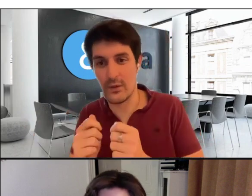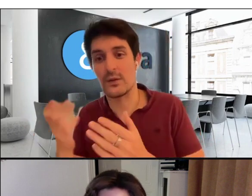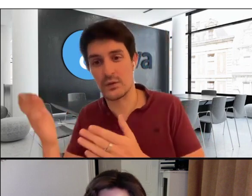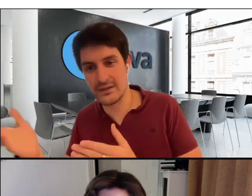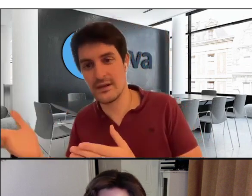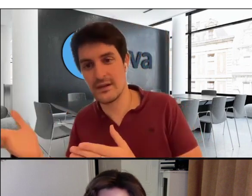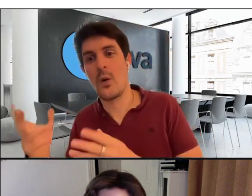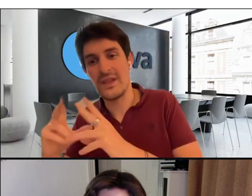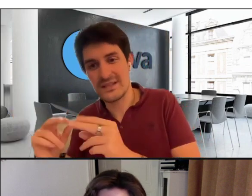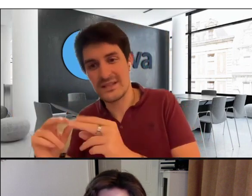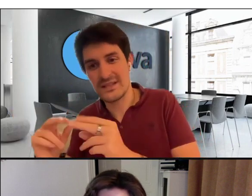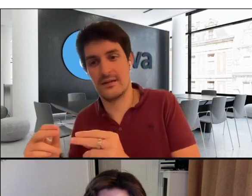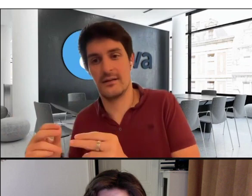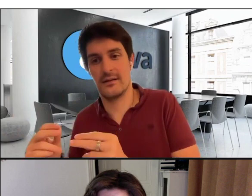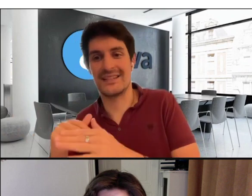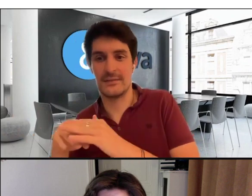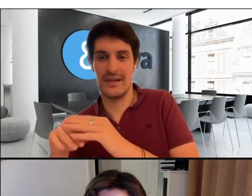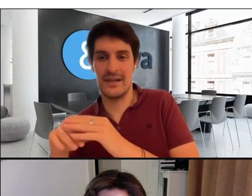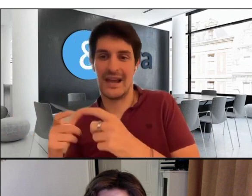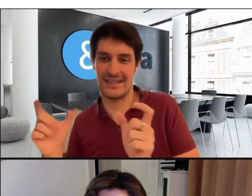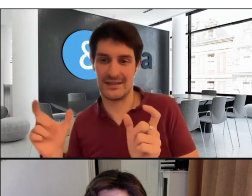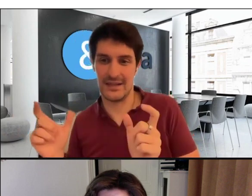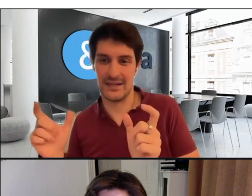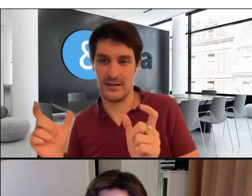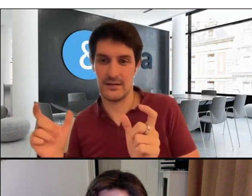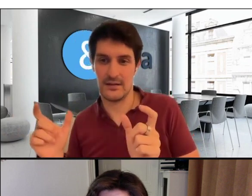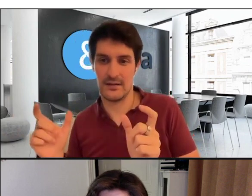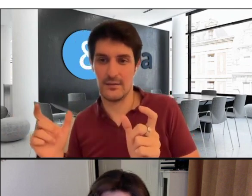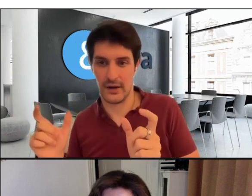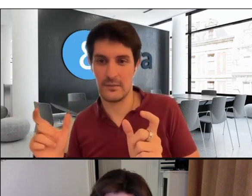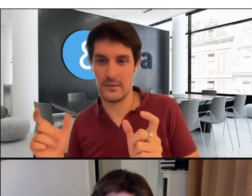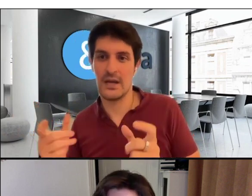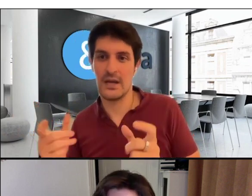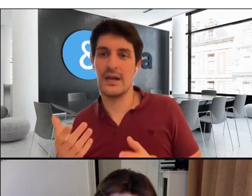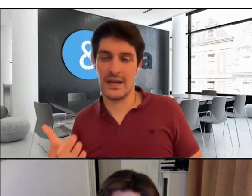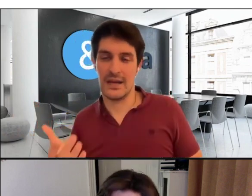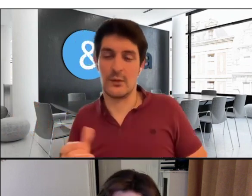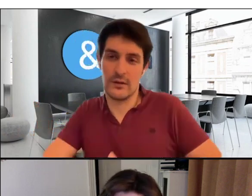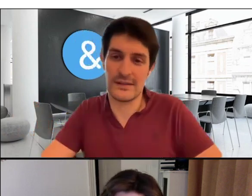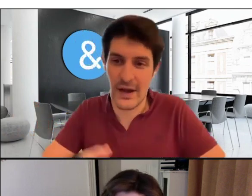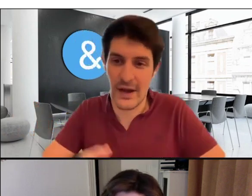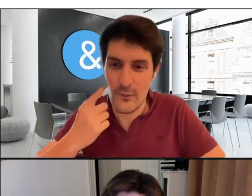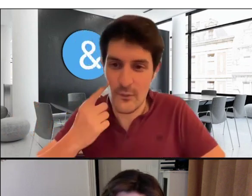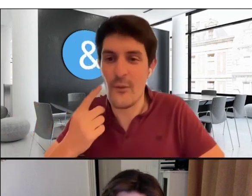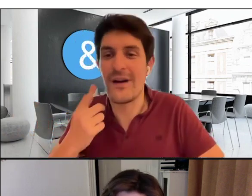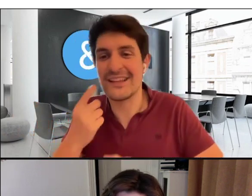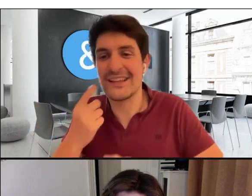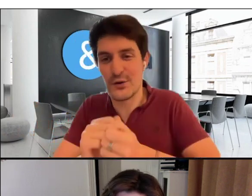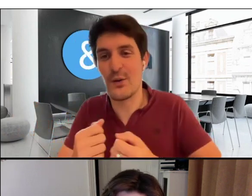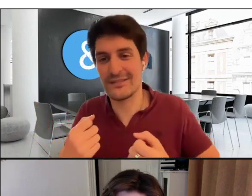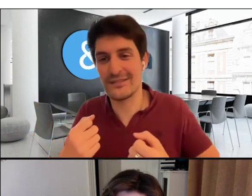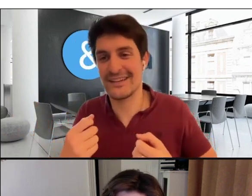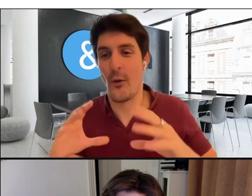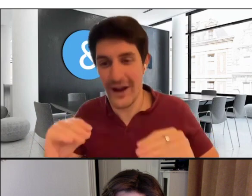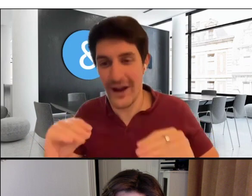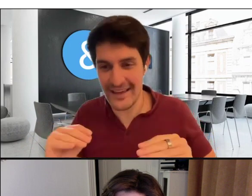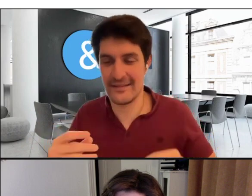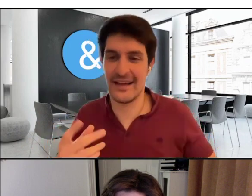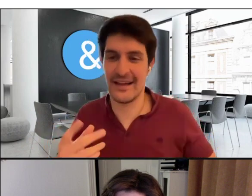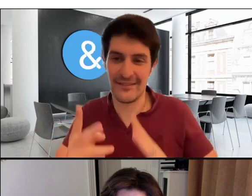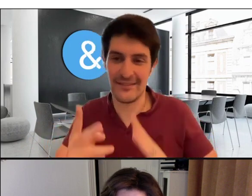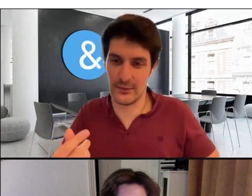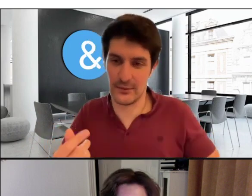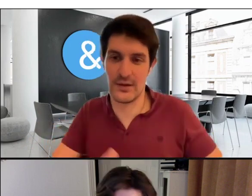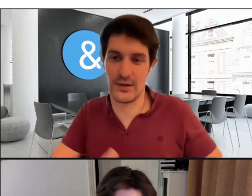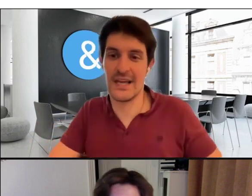ensuite on explique l'accessibilité. Voilà. Donc ça, on verra des changements concrets arriver